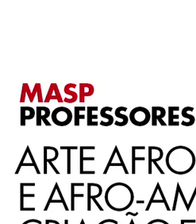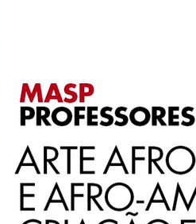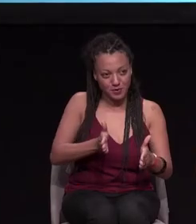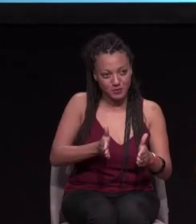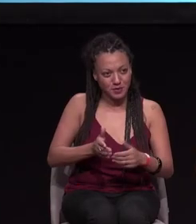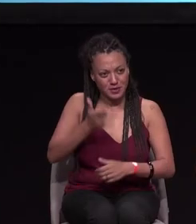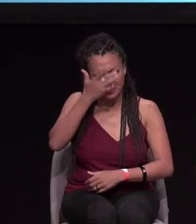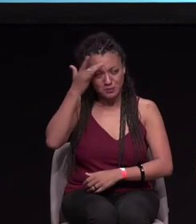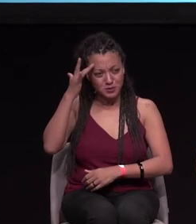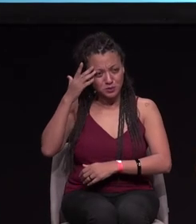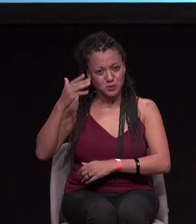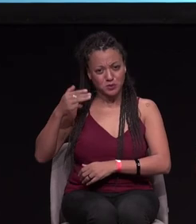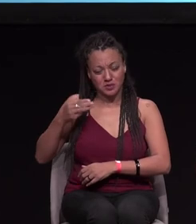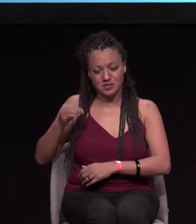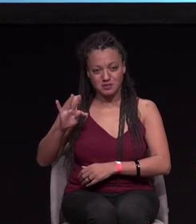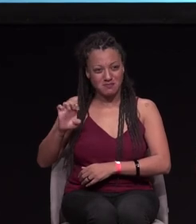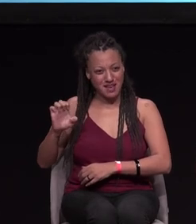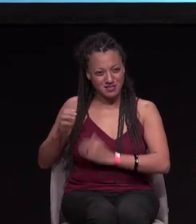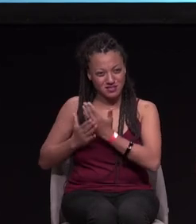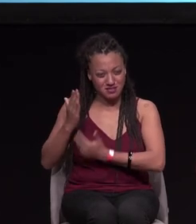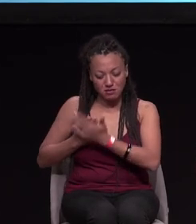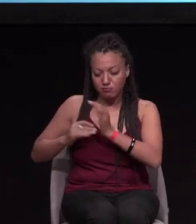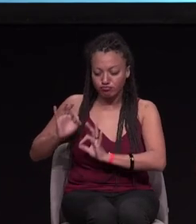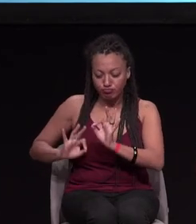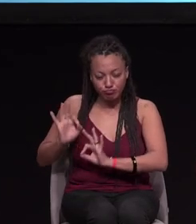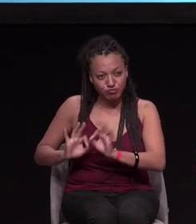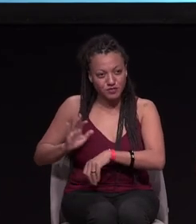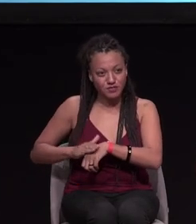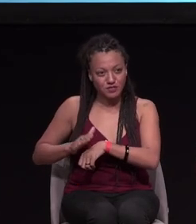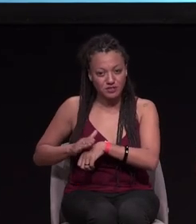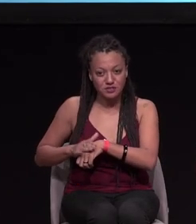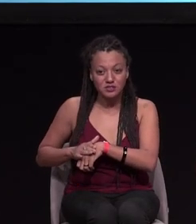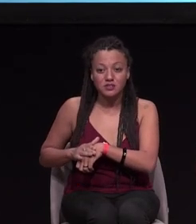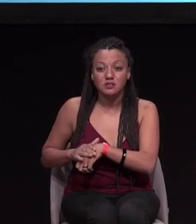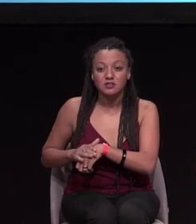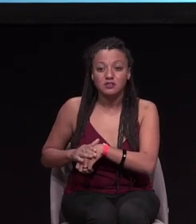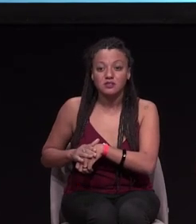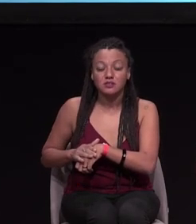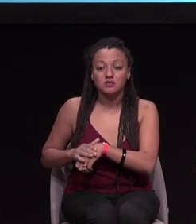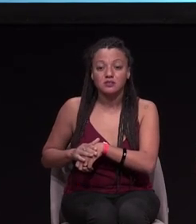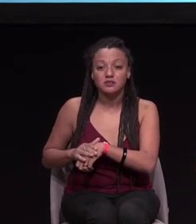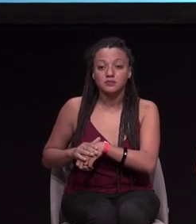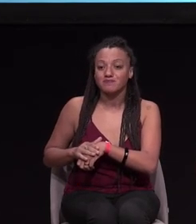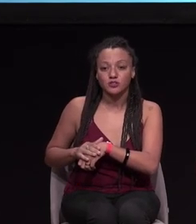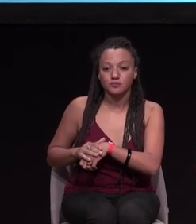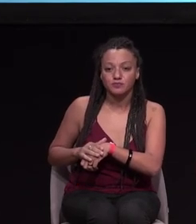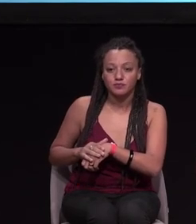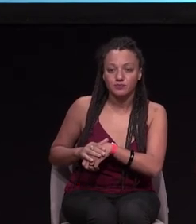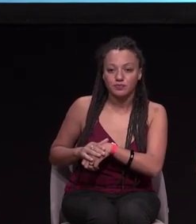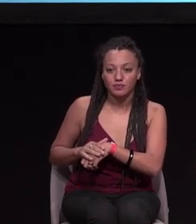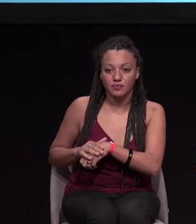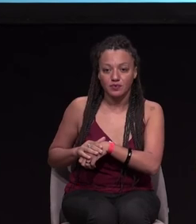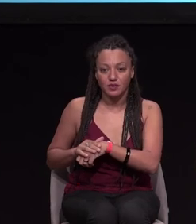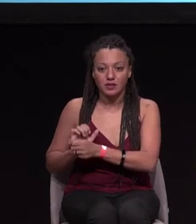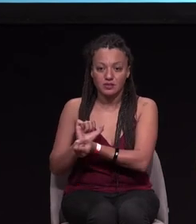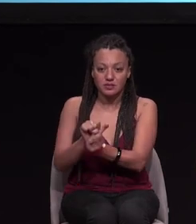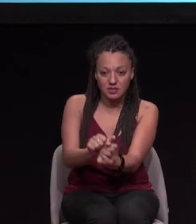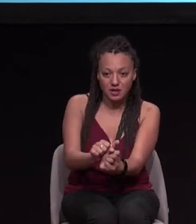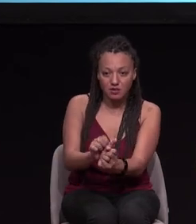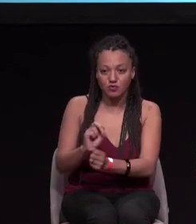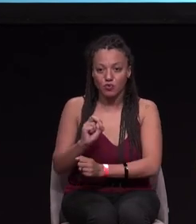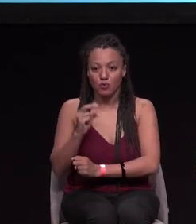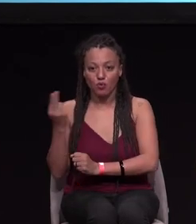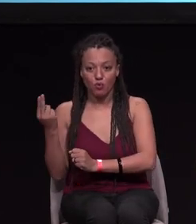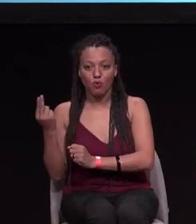mestres de ofício ou são escravizadas louçã forros ponto eu tenho duas alternativas para lidar com esse